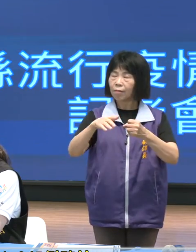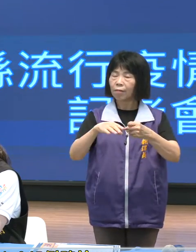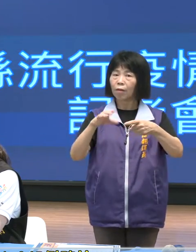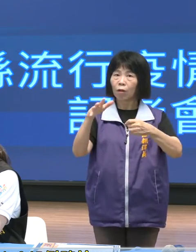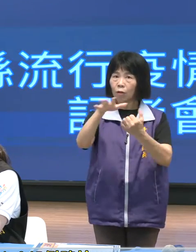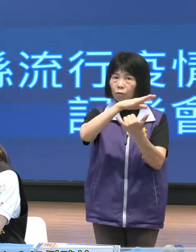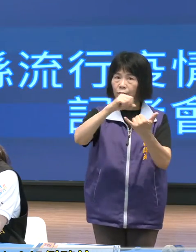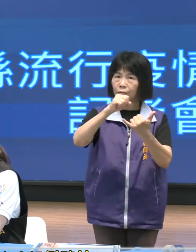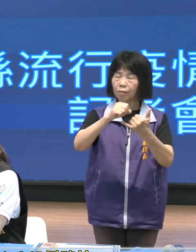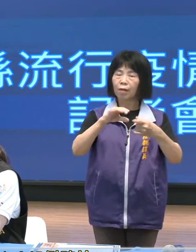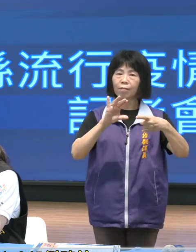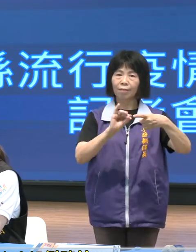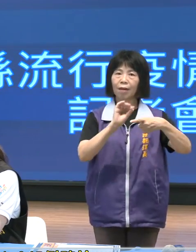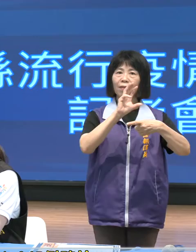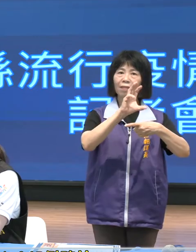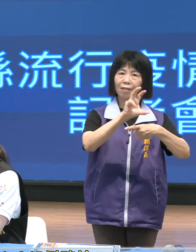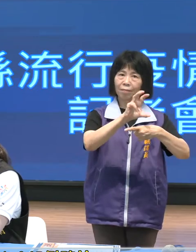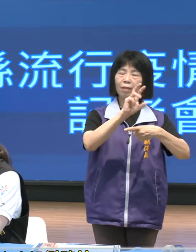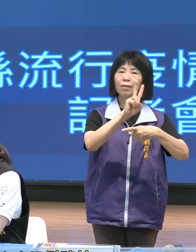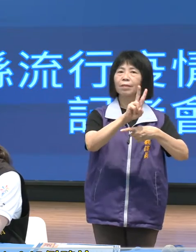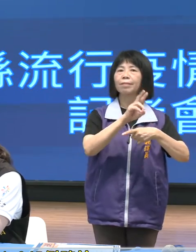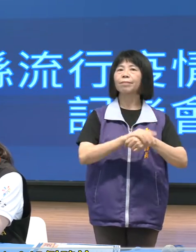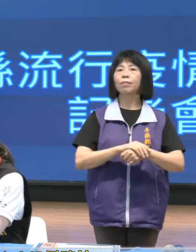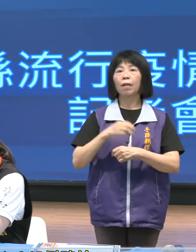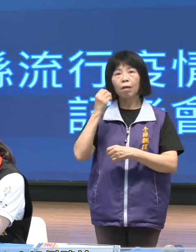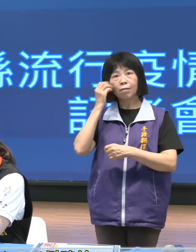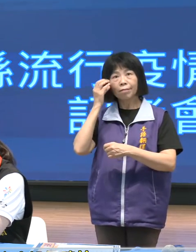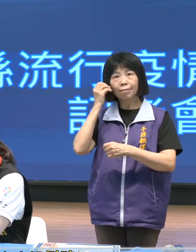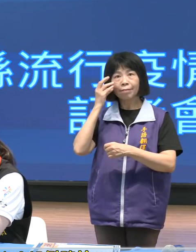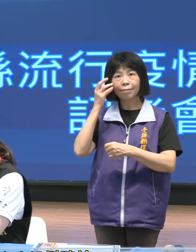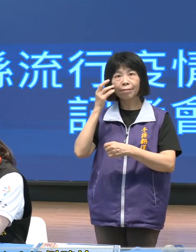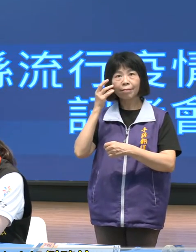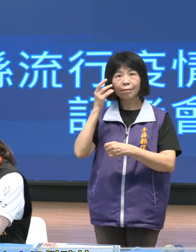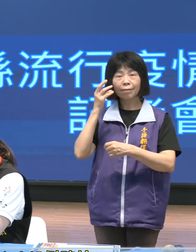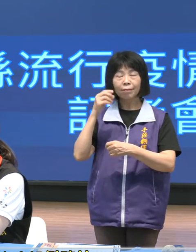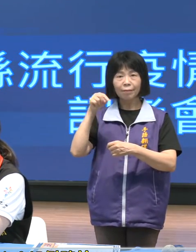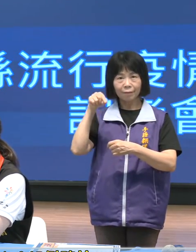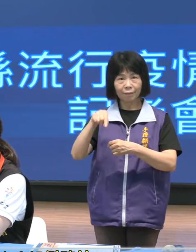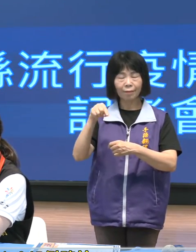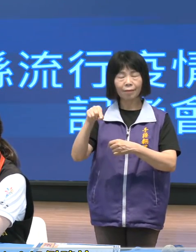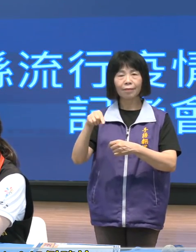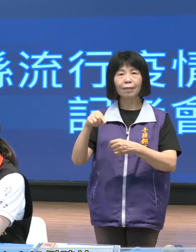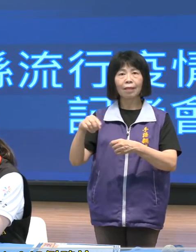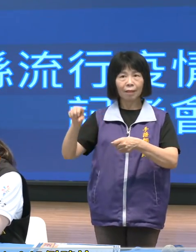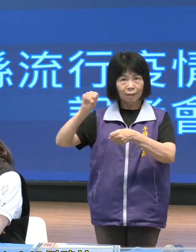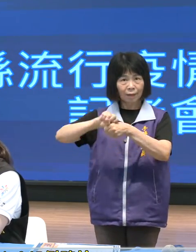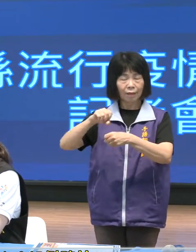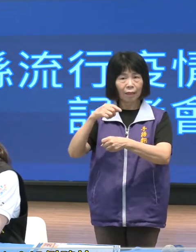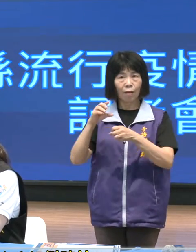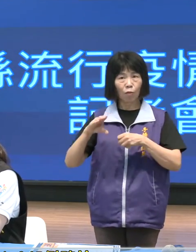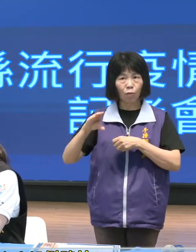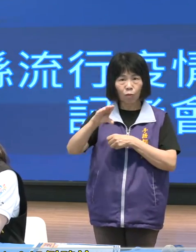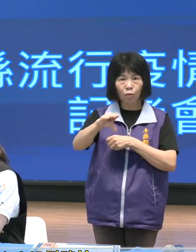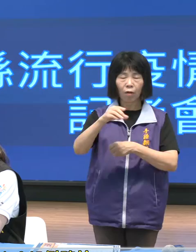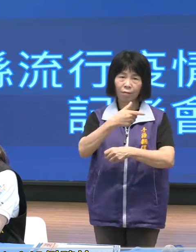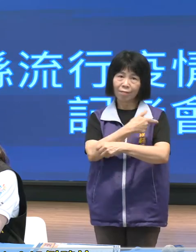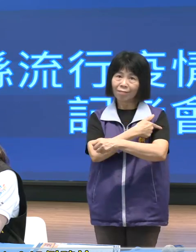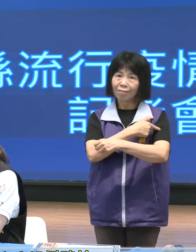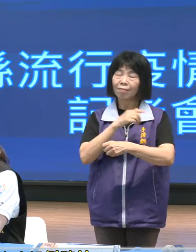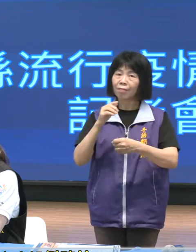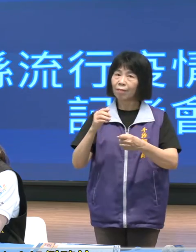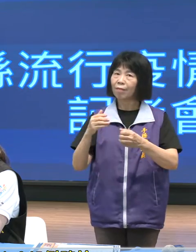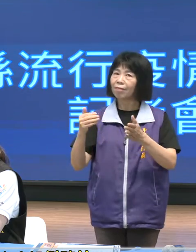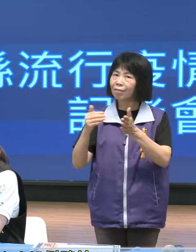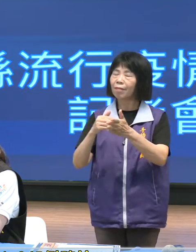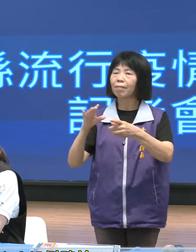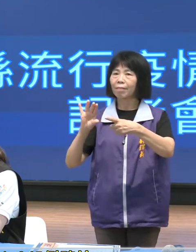到82%。那花莲县我们在这一次这样的巡回医疗的施打已经到